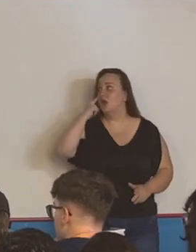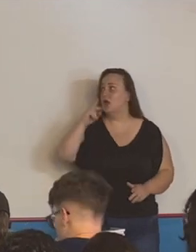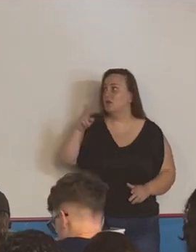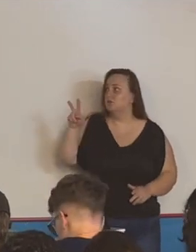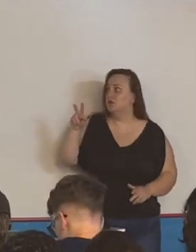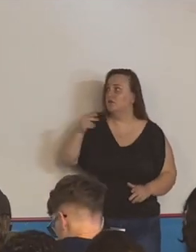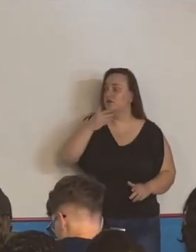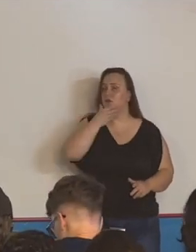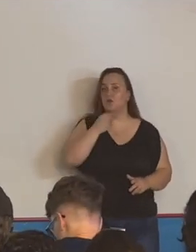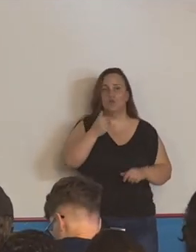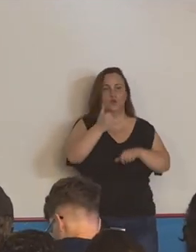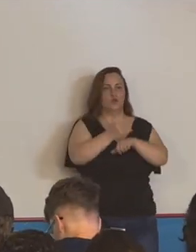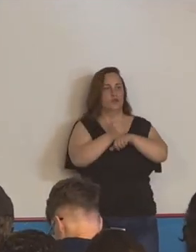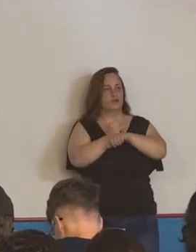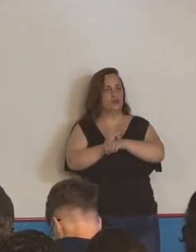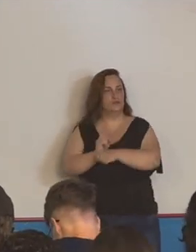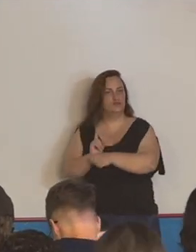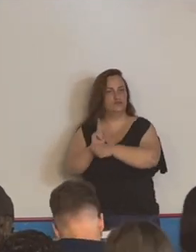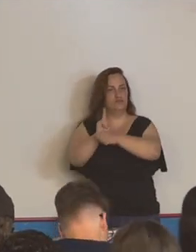o senhor do engenho.